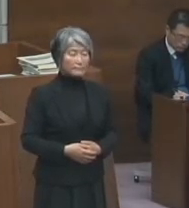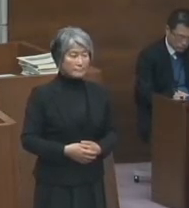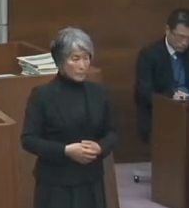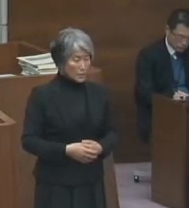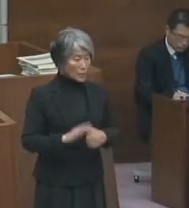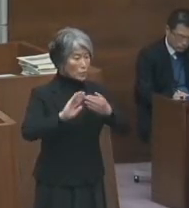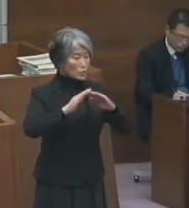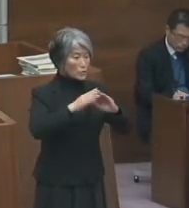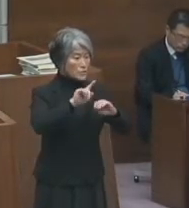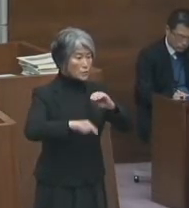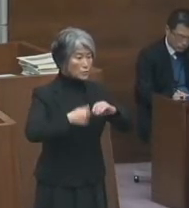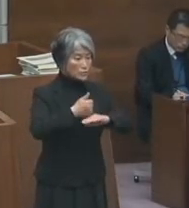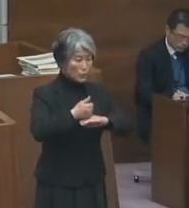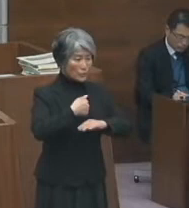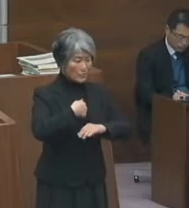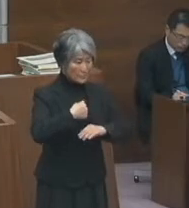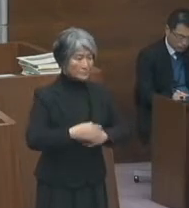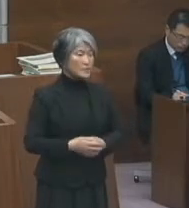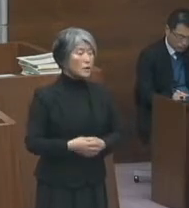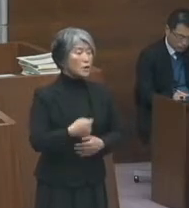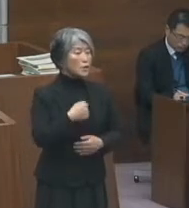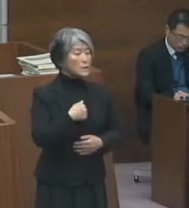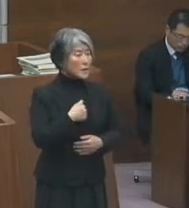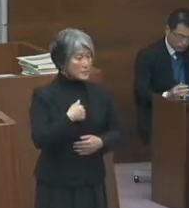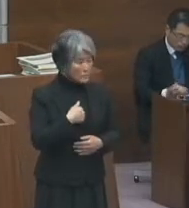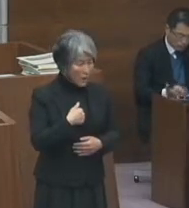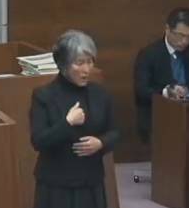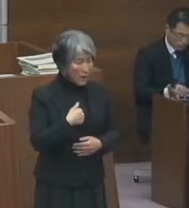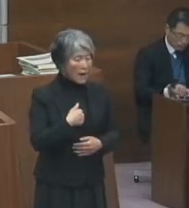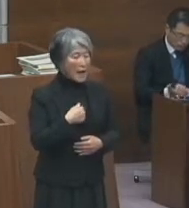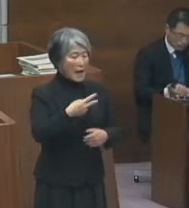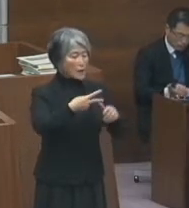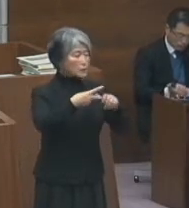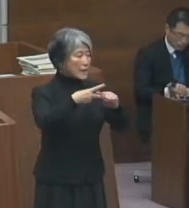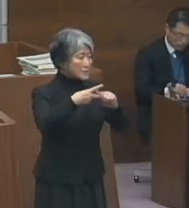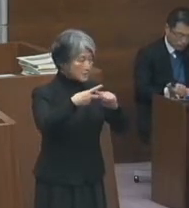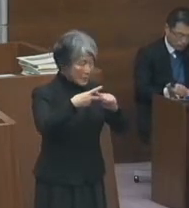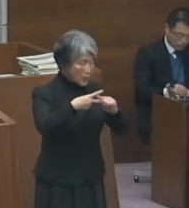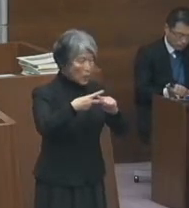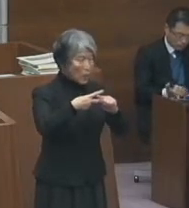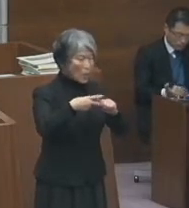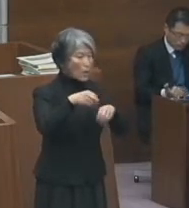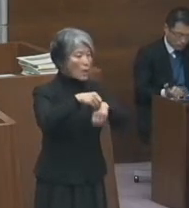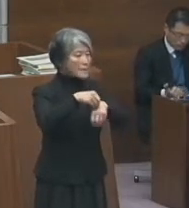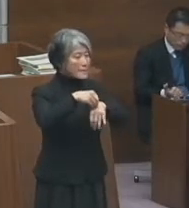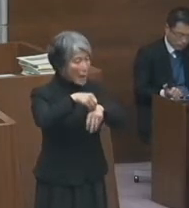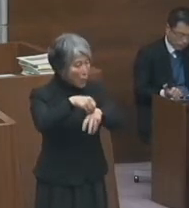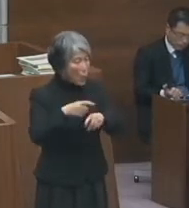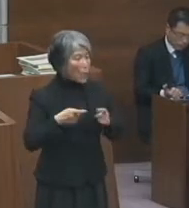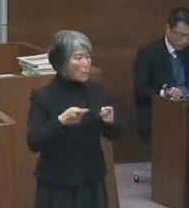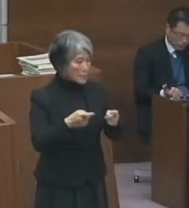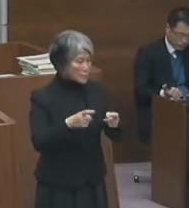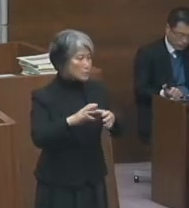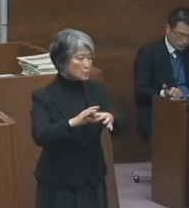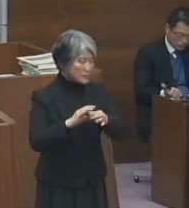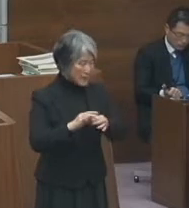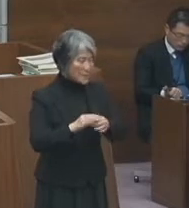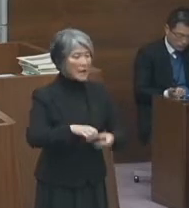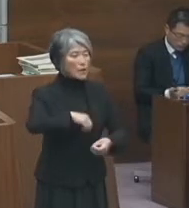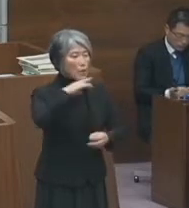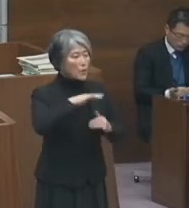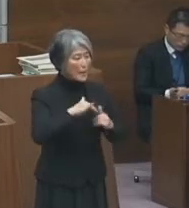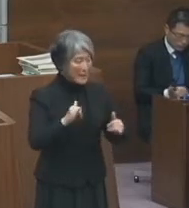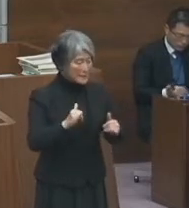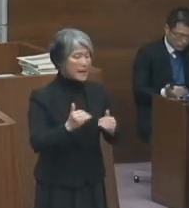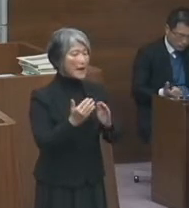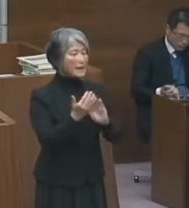都市局長でございます。私の方からは、2項目目、タコバスについてのご質問と、3項目目、高齢者施策